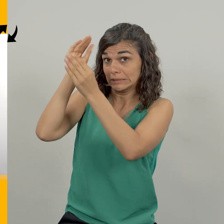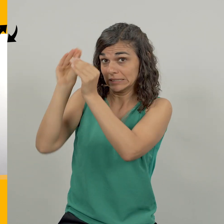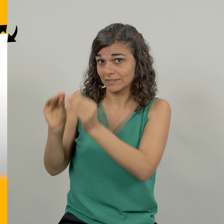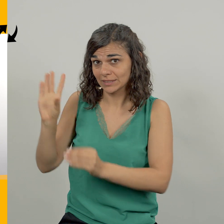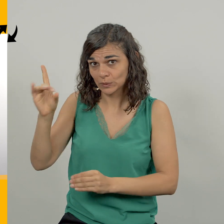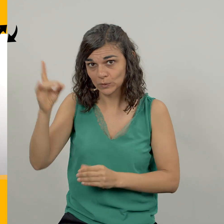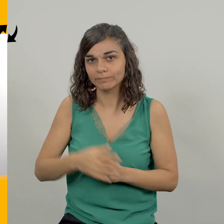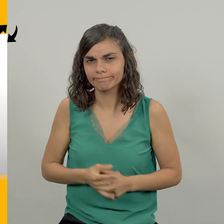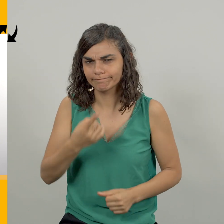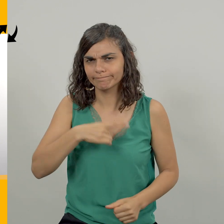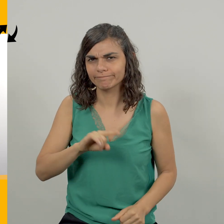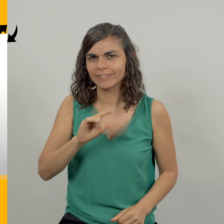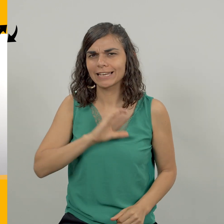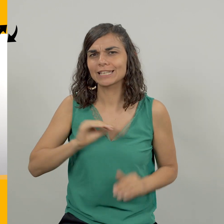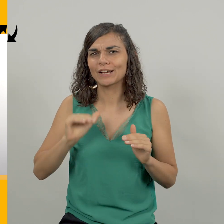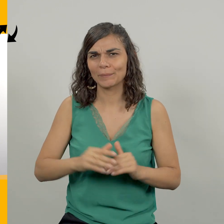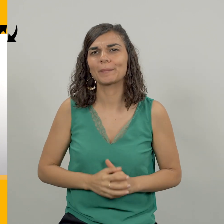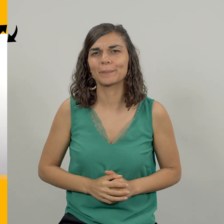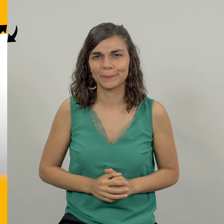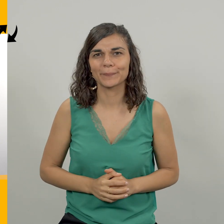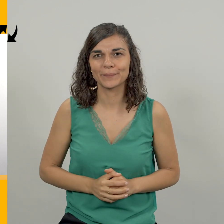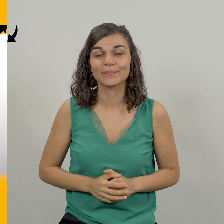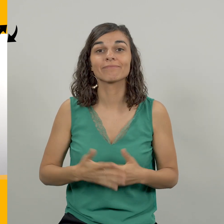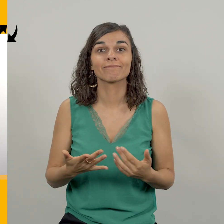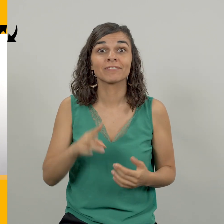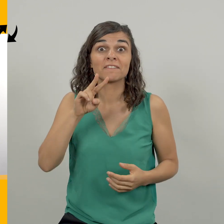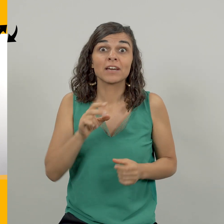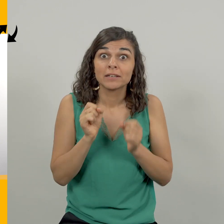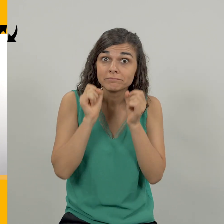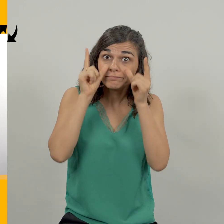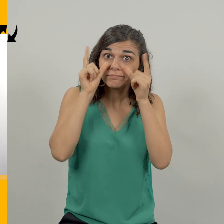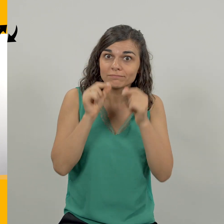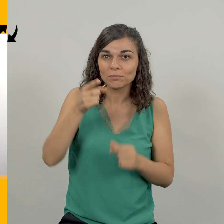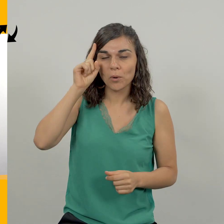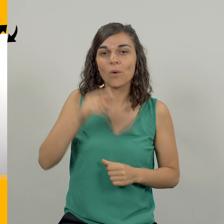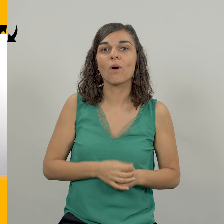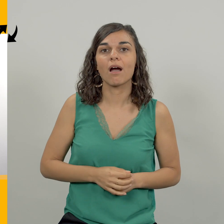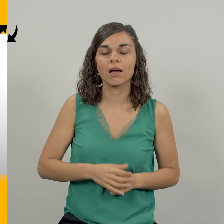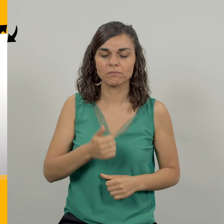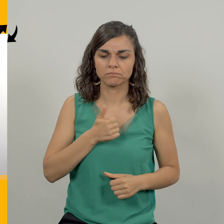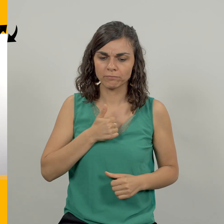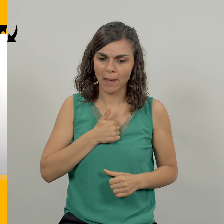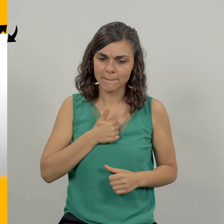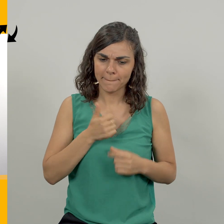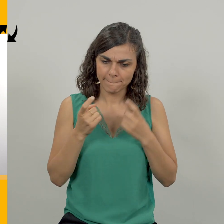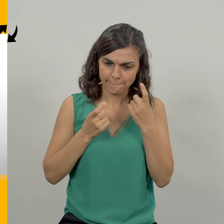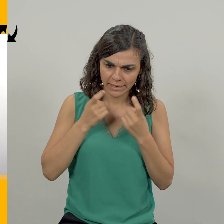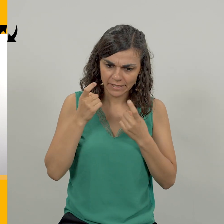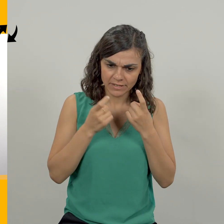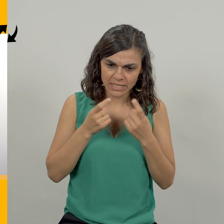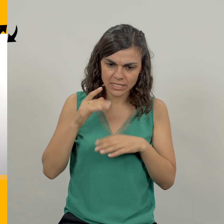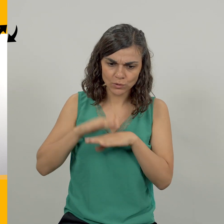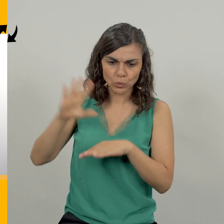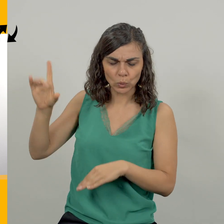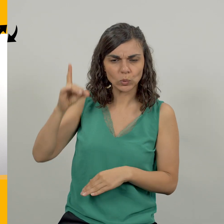même. C'est assez étonnant car quand j'ai réfléchi à Dieu, ce sont des termes opposés ou contraires qui me